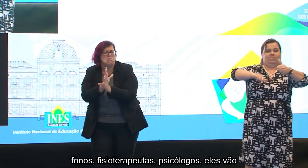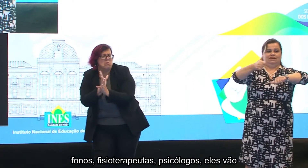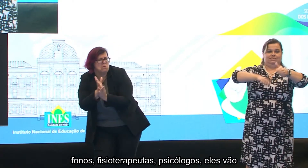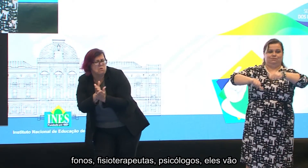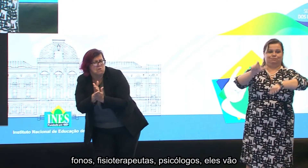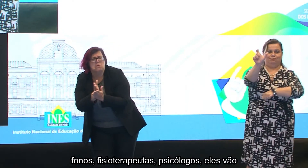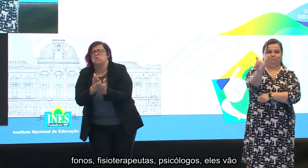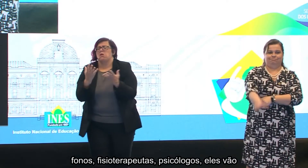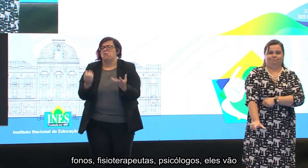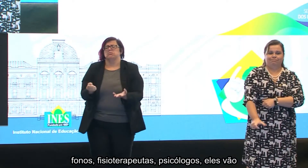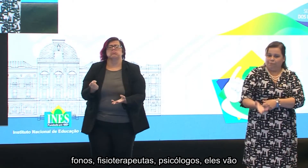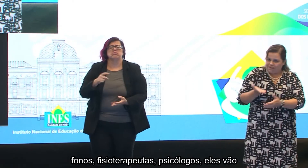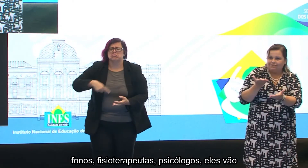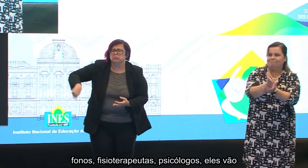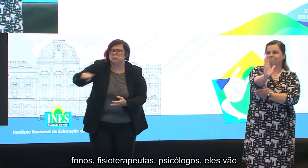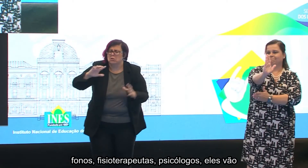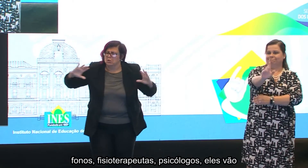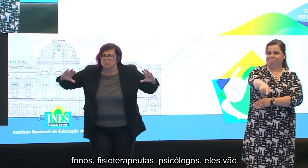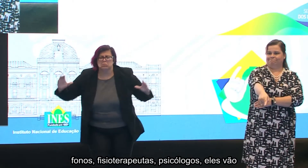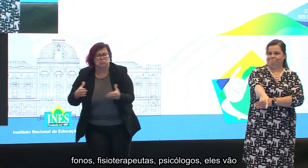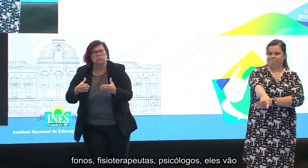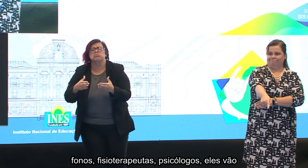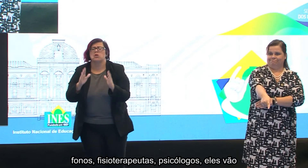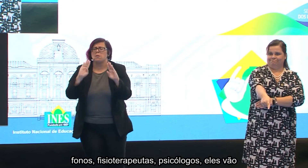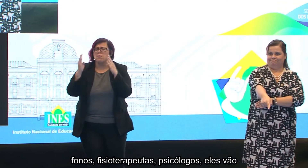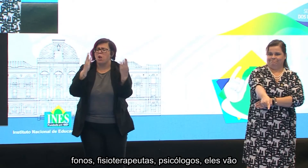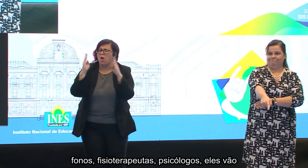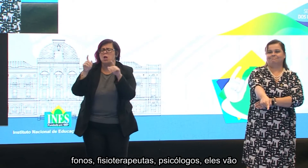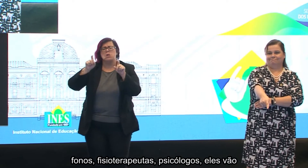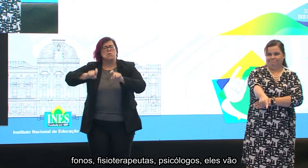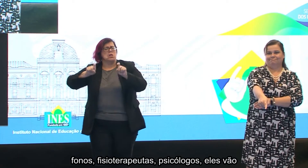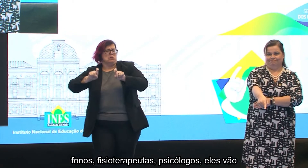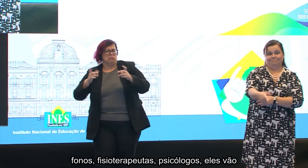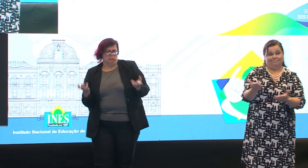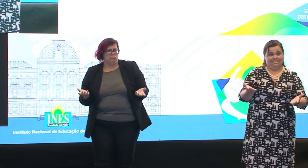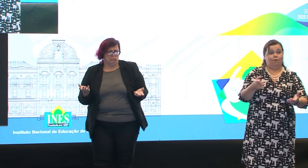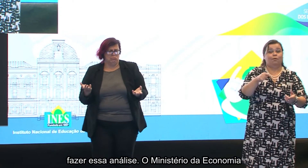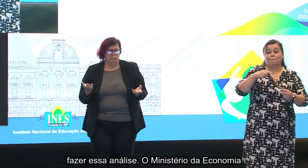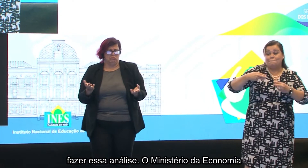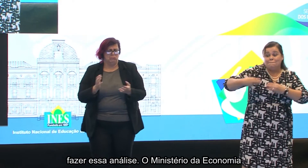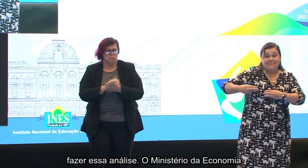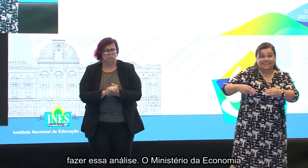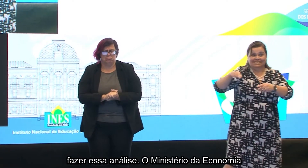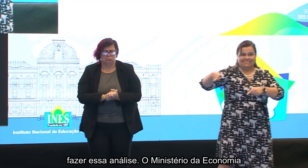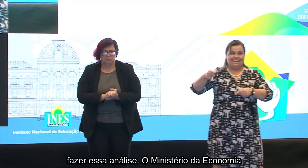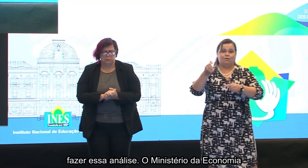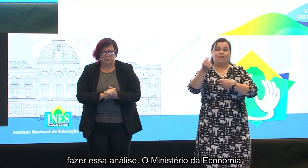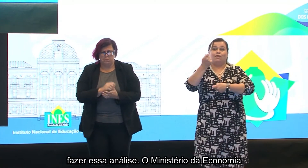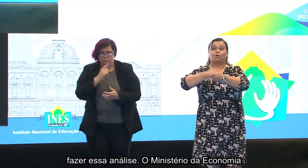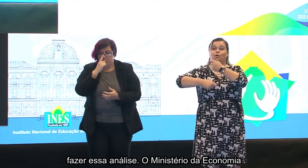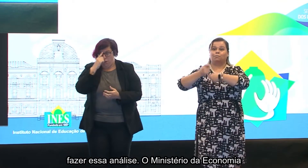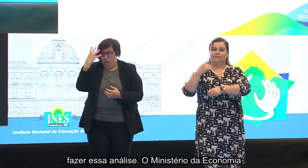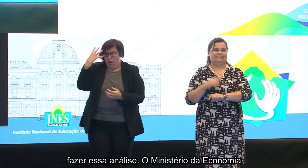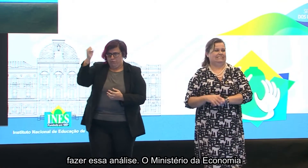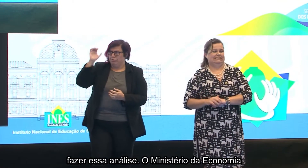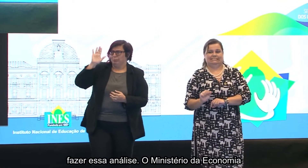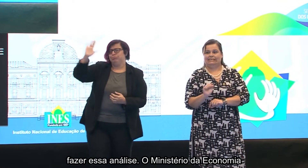Fonos, fisioterapeutas, psicólogos. E eles vão fazer essa análise. Então,